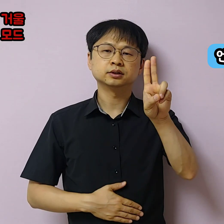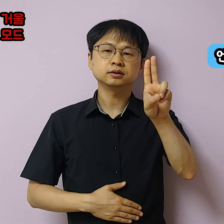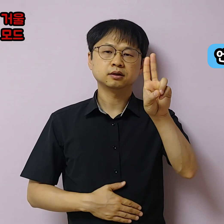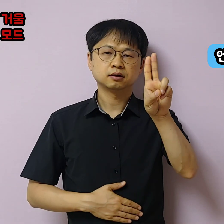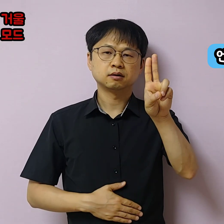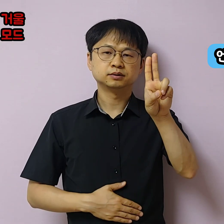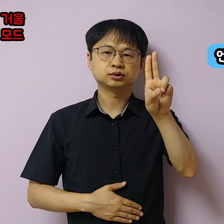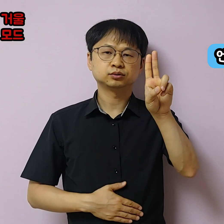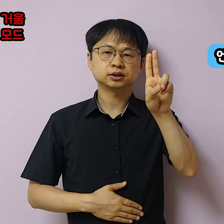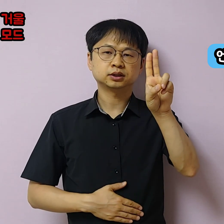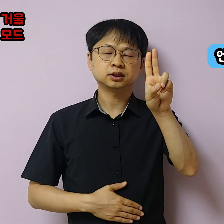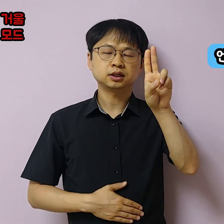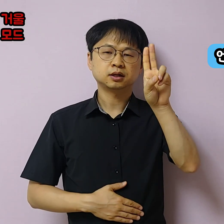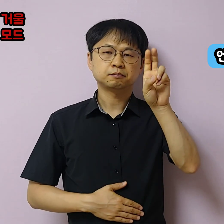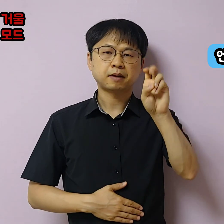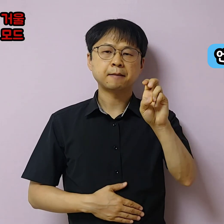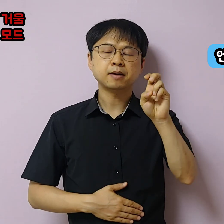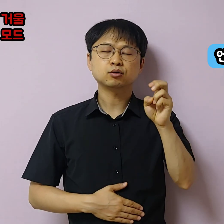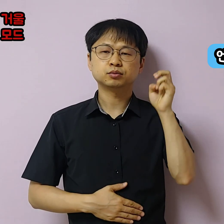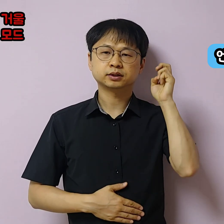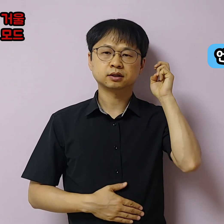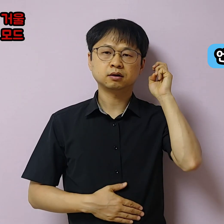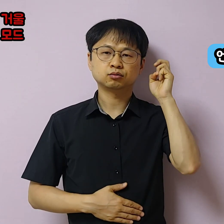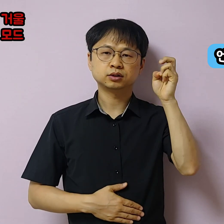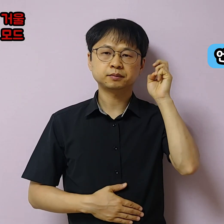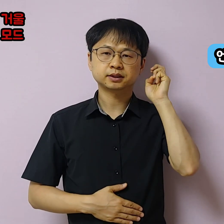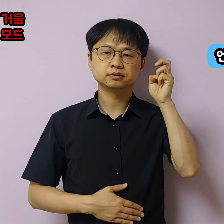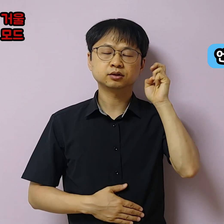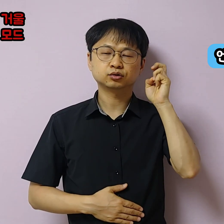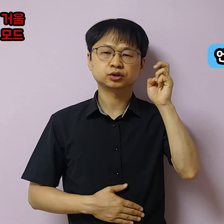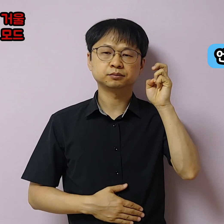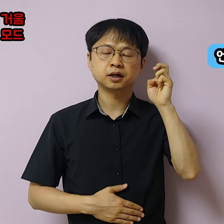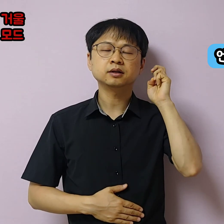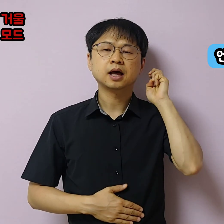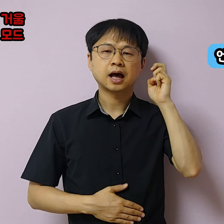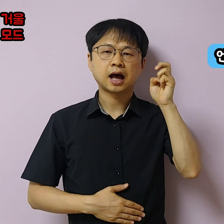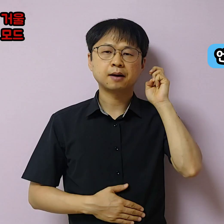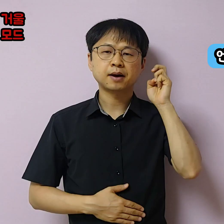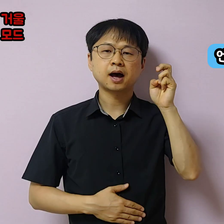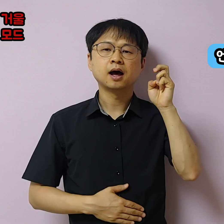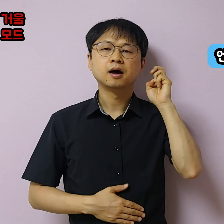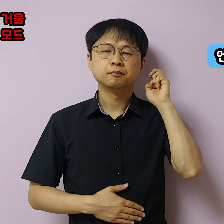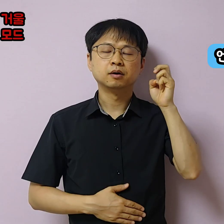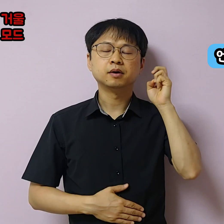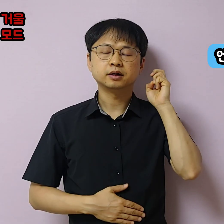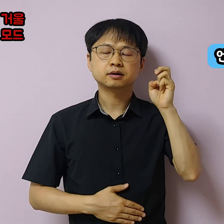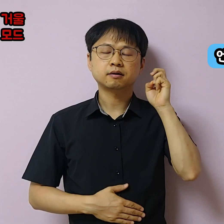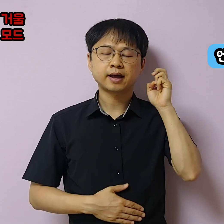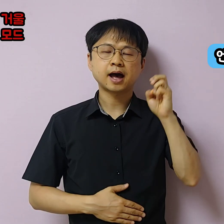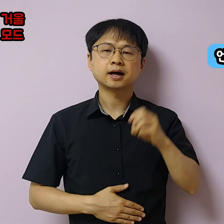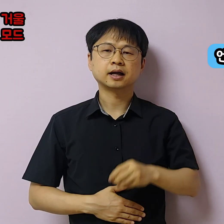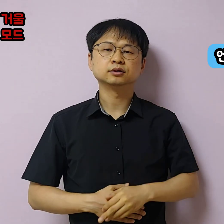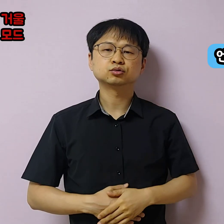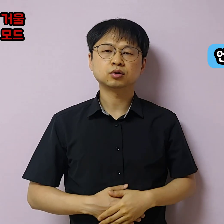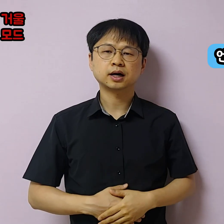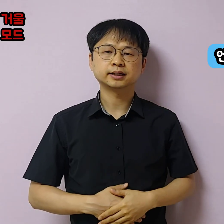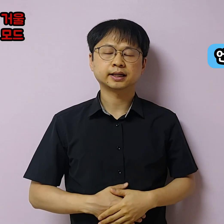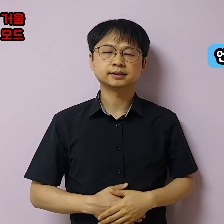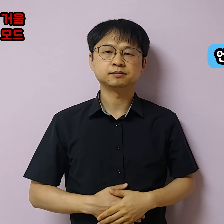수어는 검지중지를 반만 구부려서 얼굴 옆에서 흔들어 주시면 아마 뭐뭐일 거야 라는 수어가